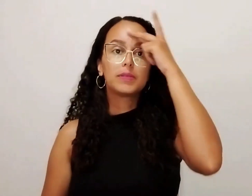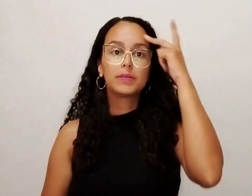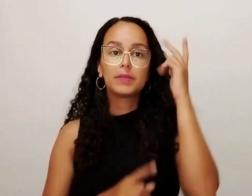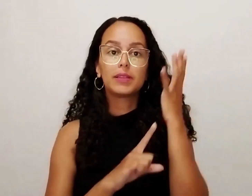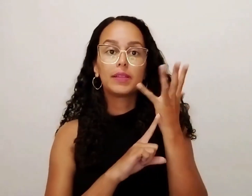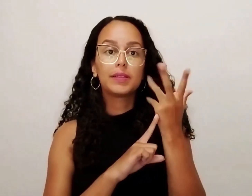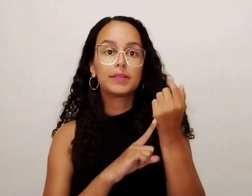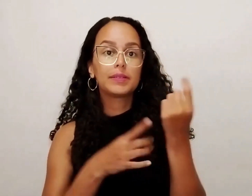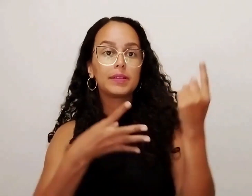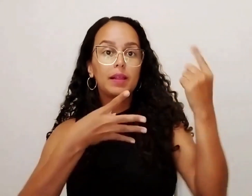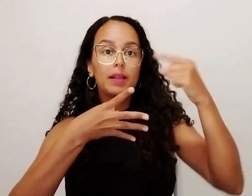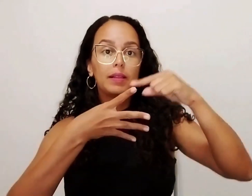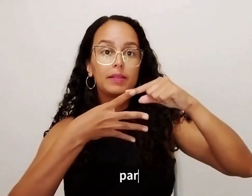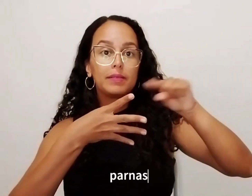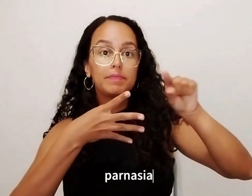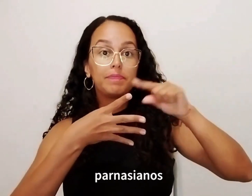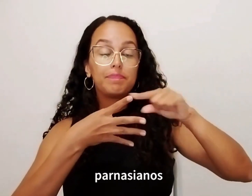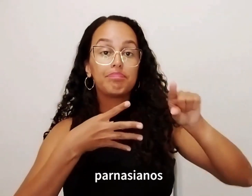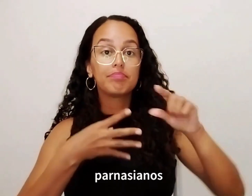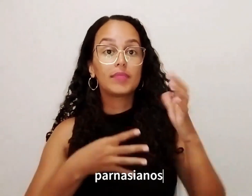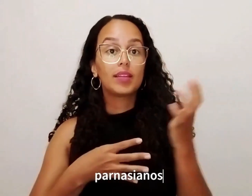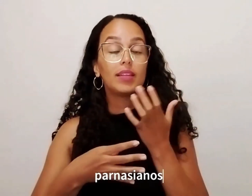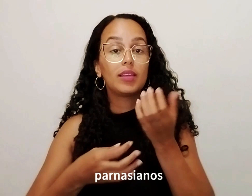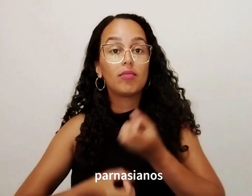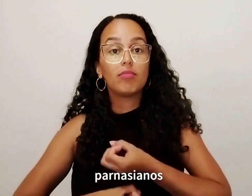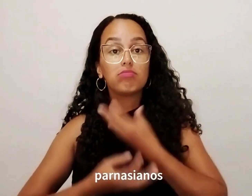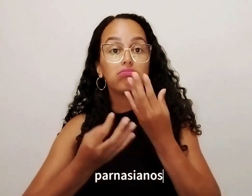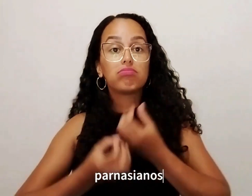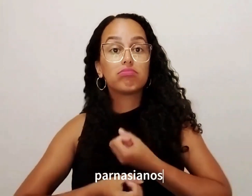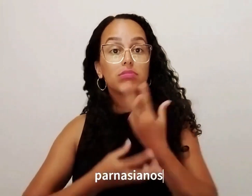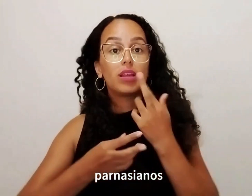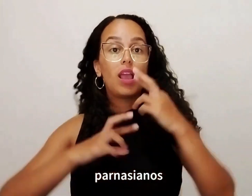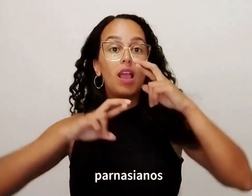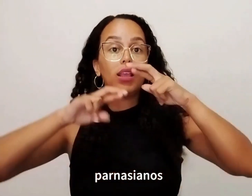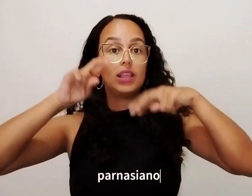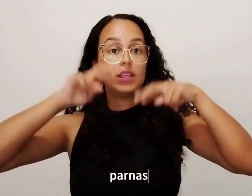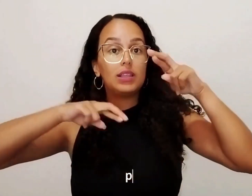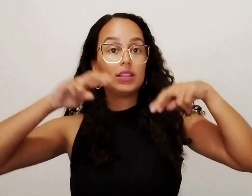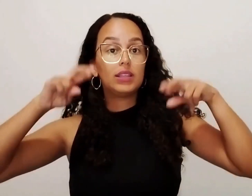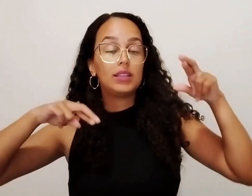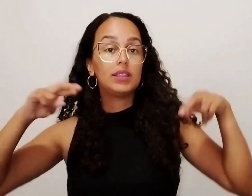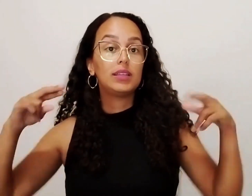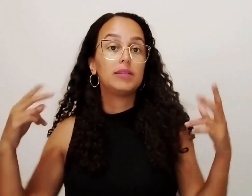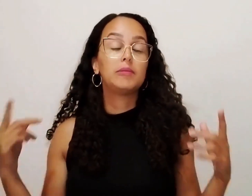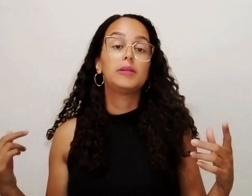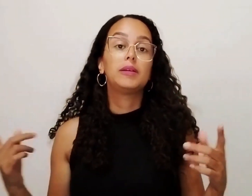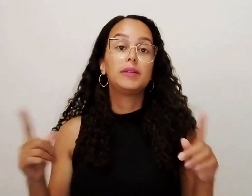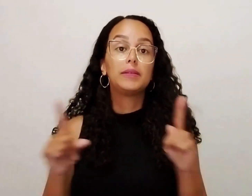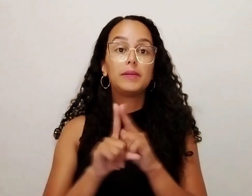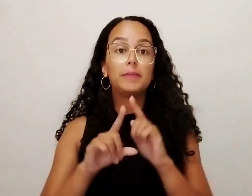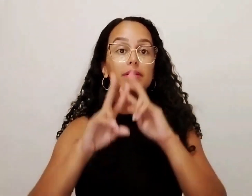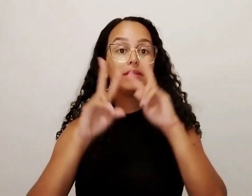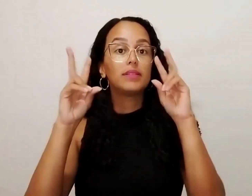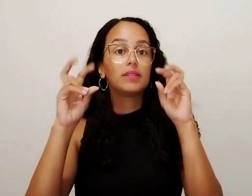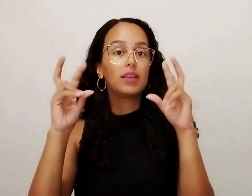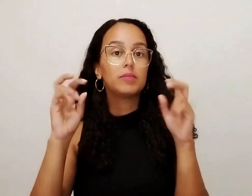ricas e temas que contemplassem o belo. Mário de Andrade, que era